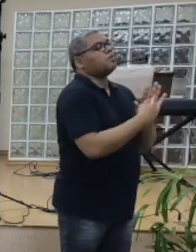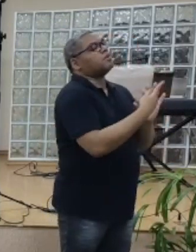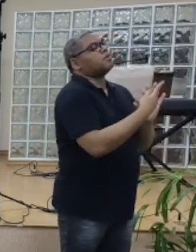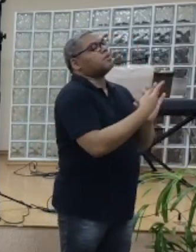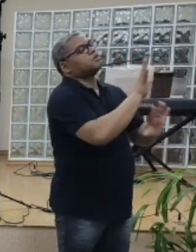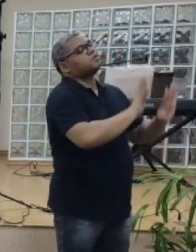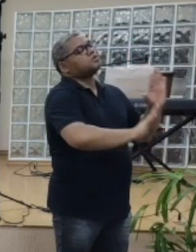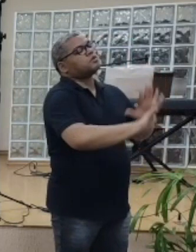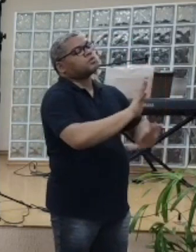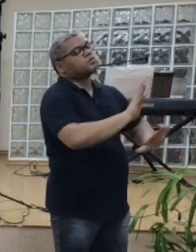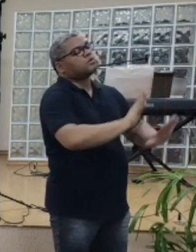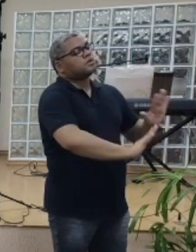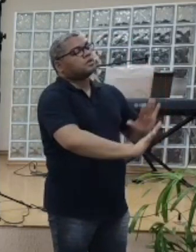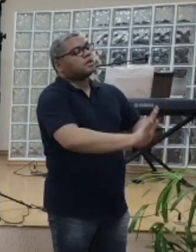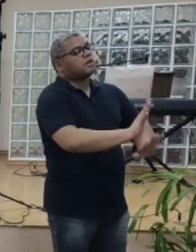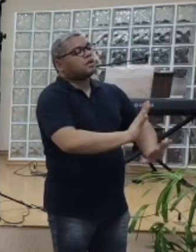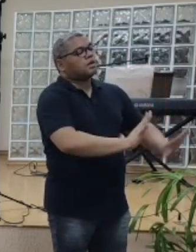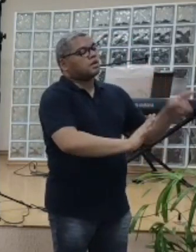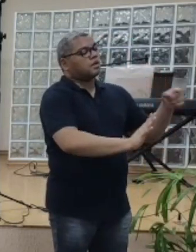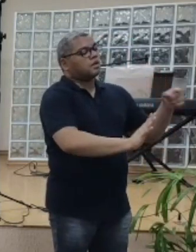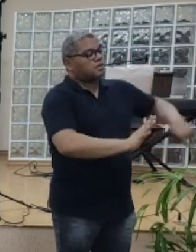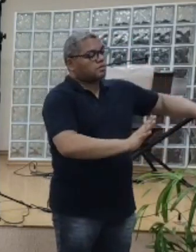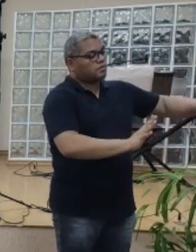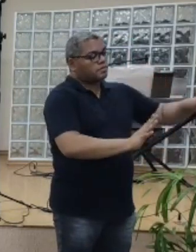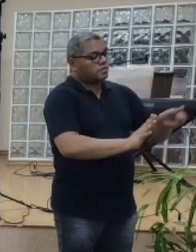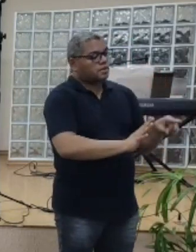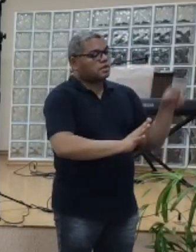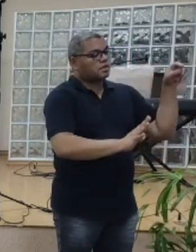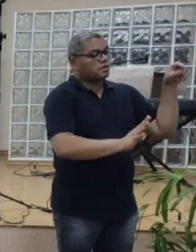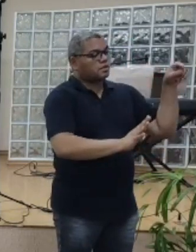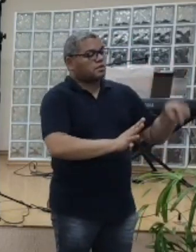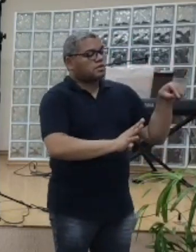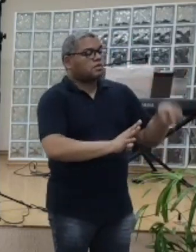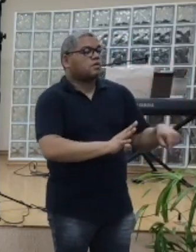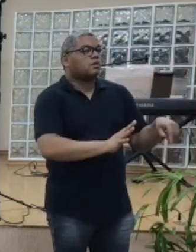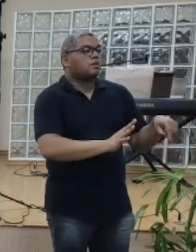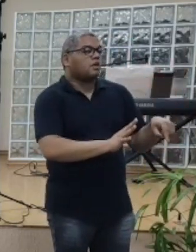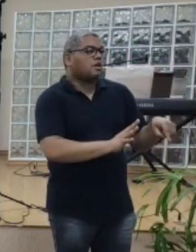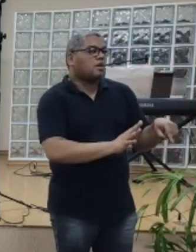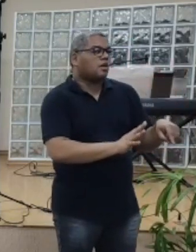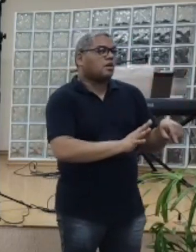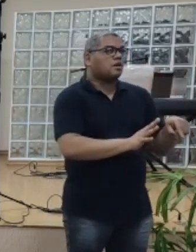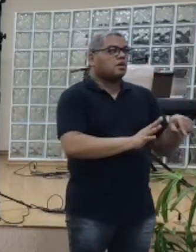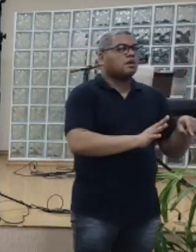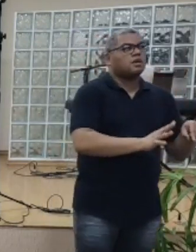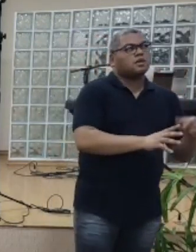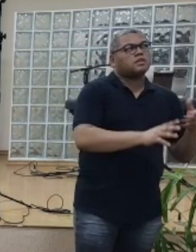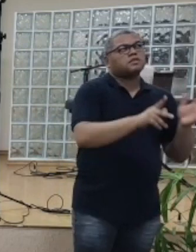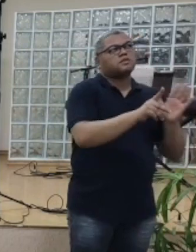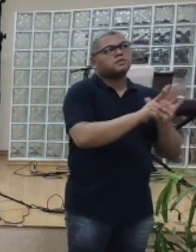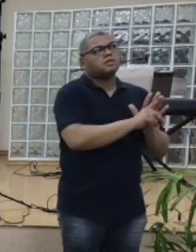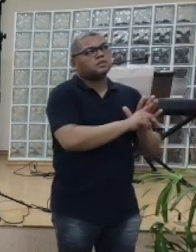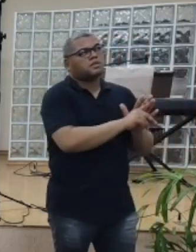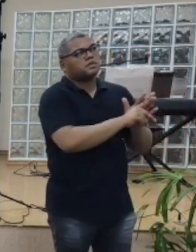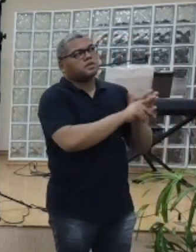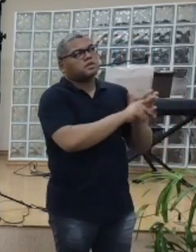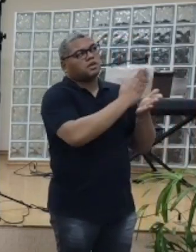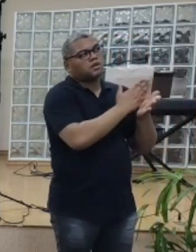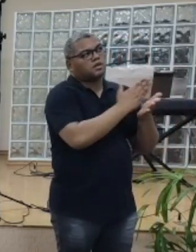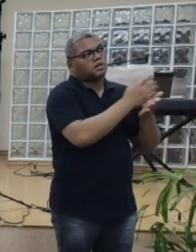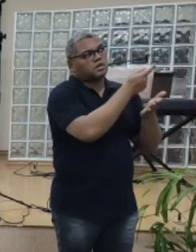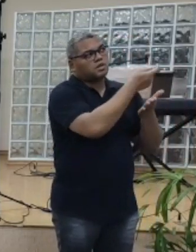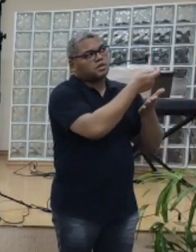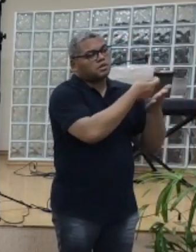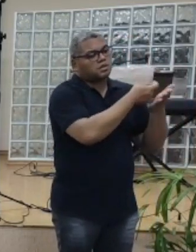seu cuidado por esses crentes. Então, esta porção da carta traz uma série